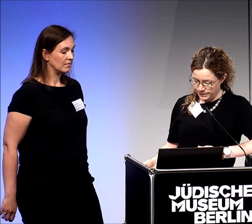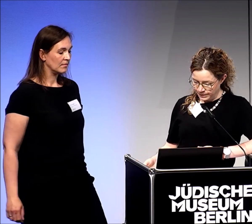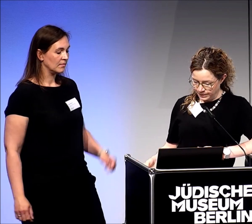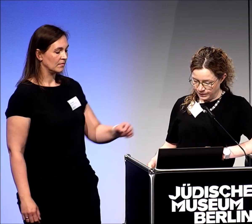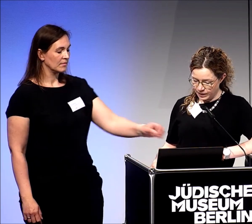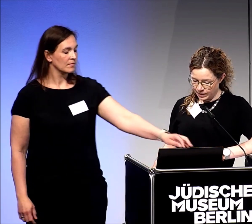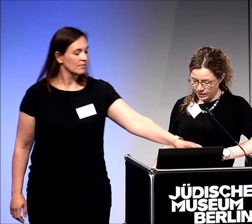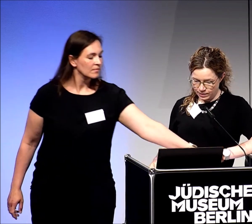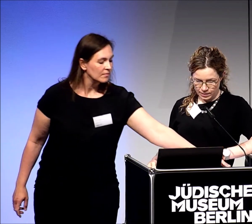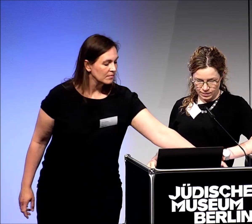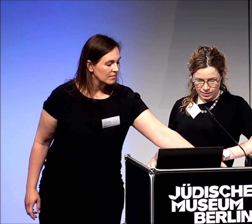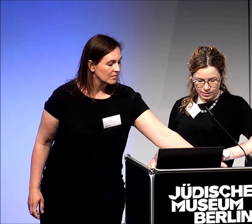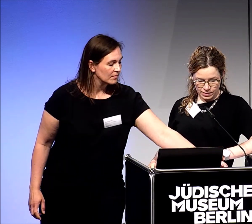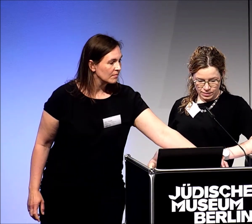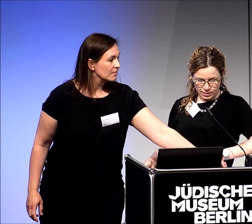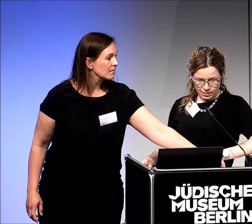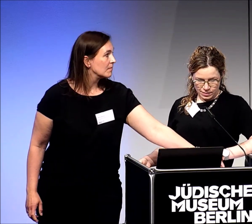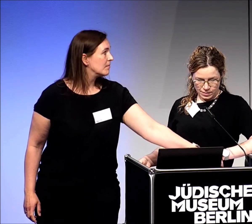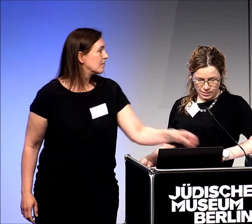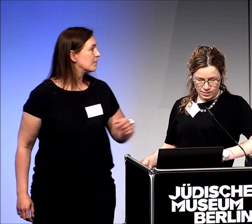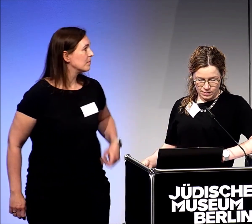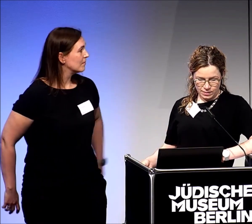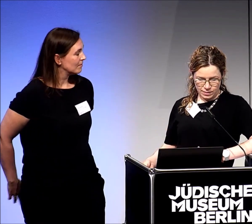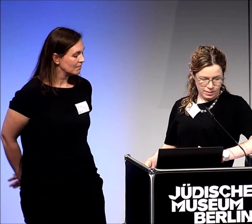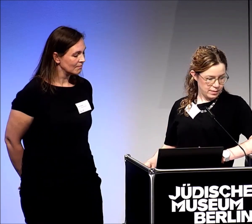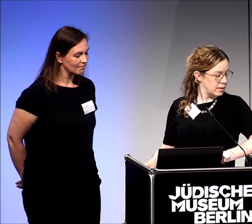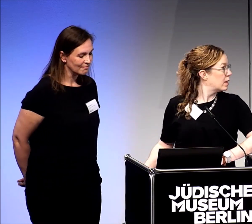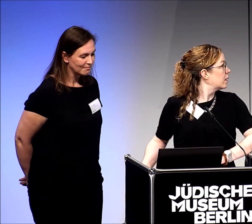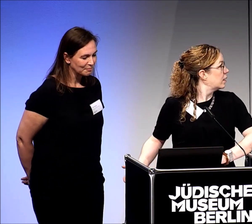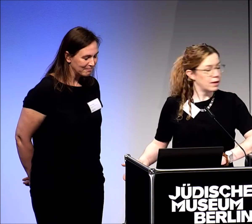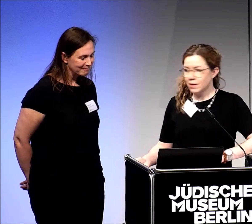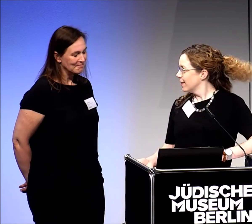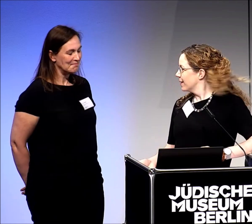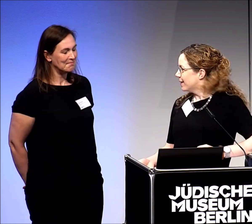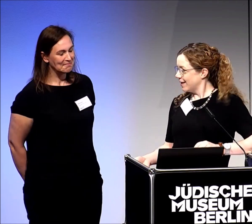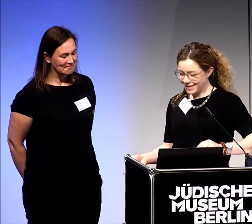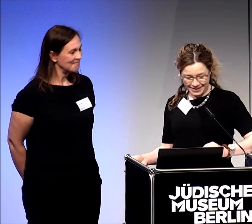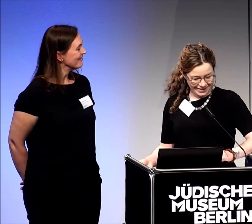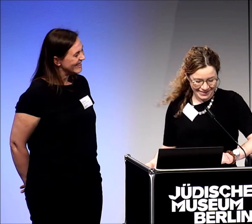wir